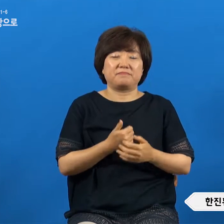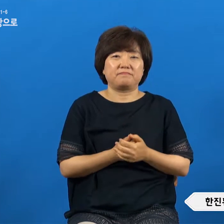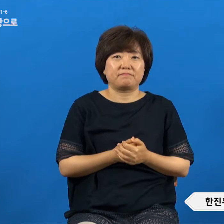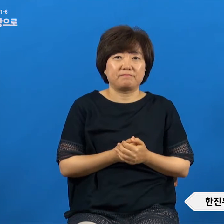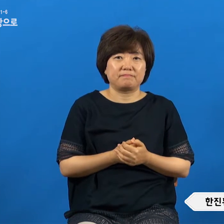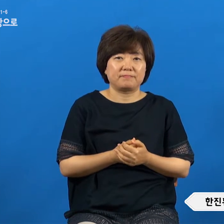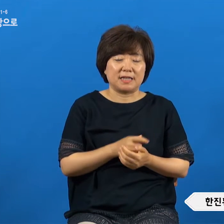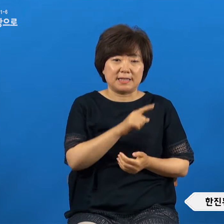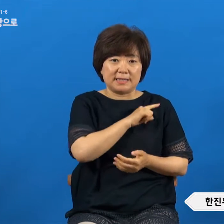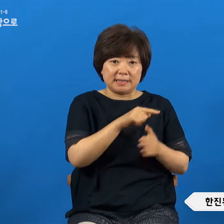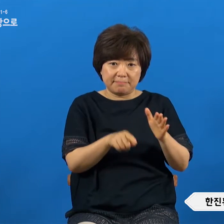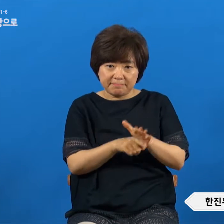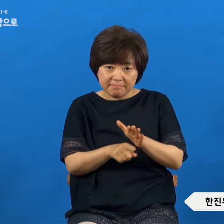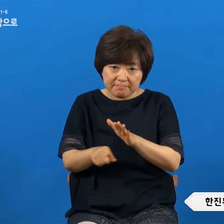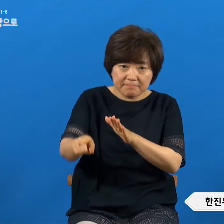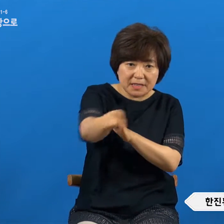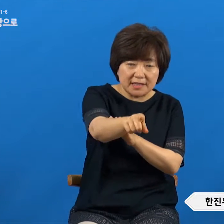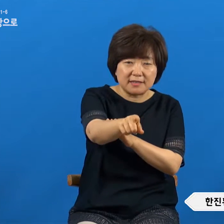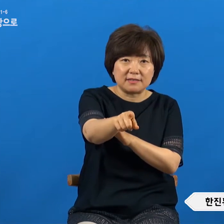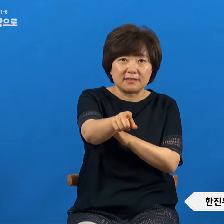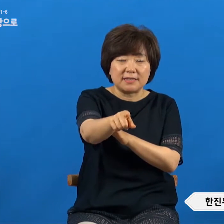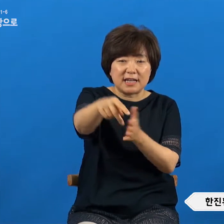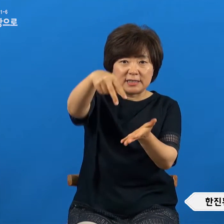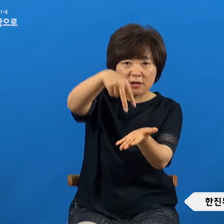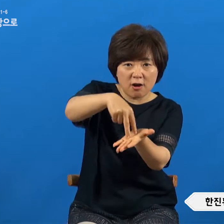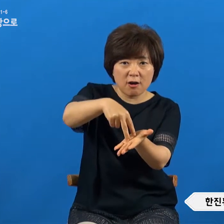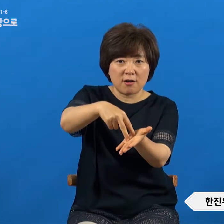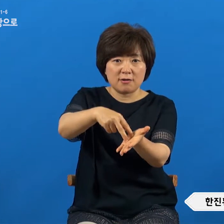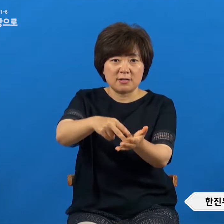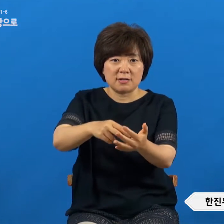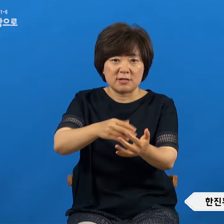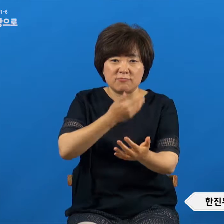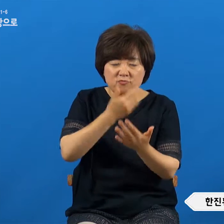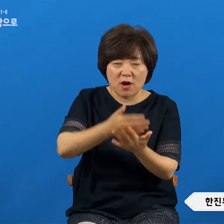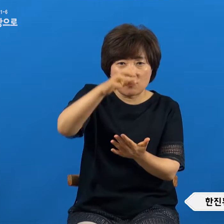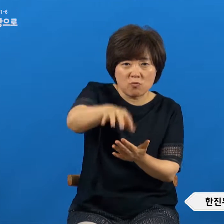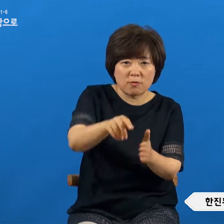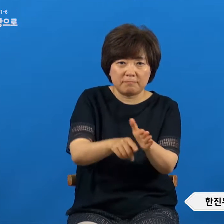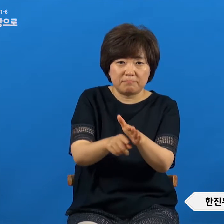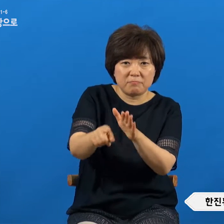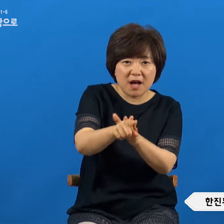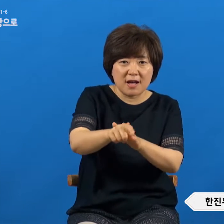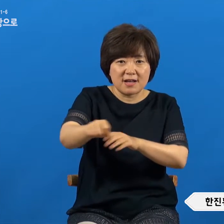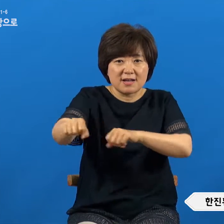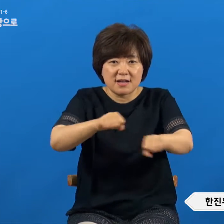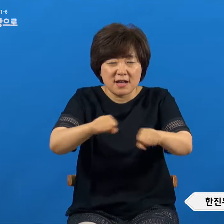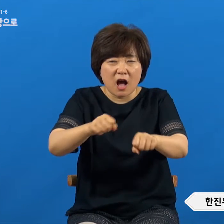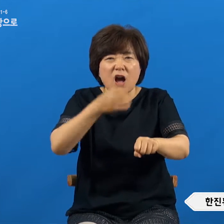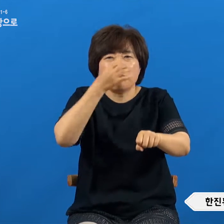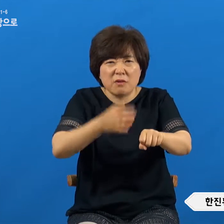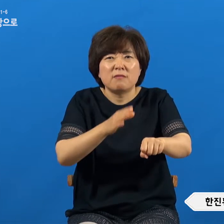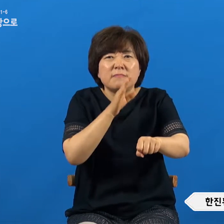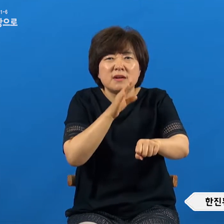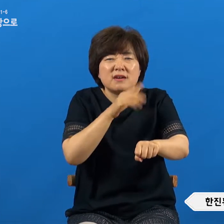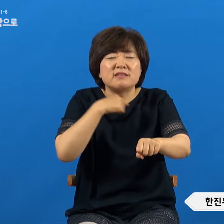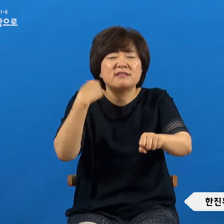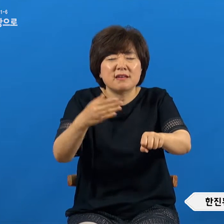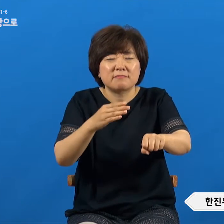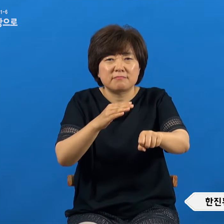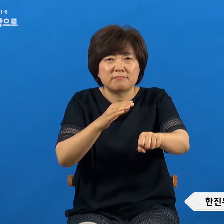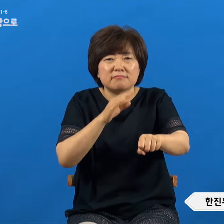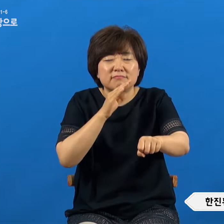최전방에 서는 것이 힘들고 어렵지만은 그러나 그렇게 해야 내 영혼도 보존할 수 있습니다.